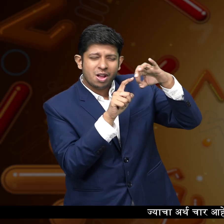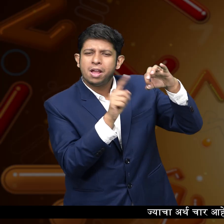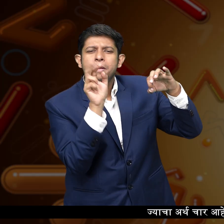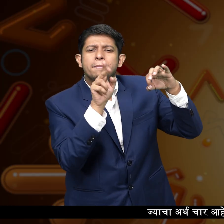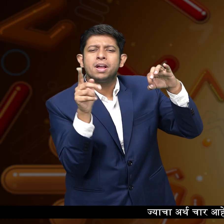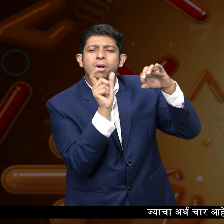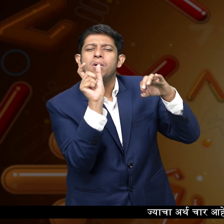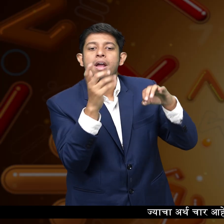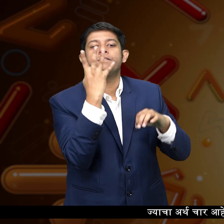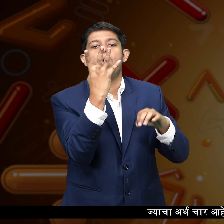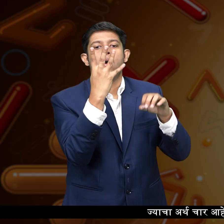बिंदू.